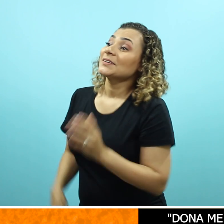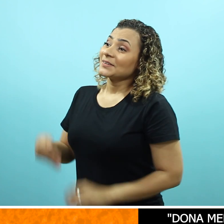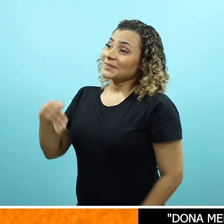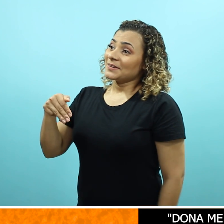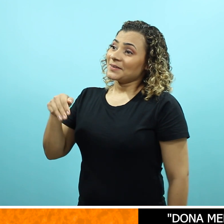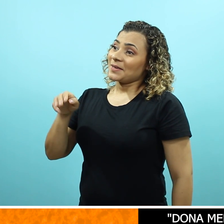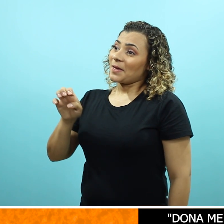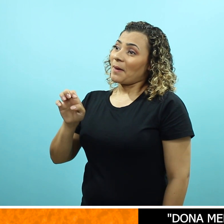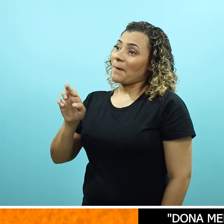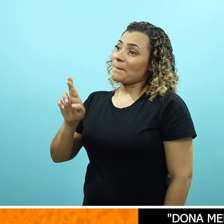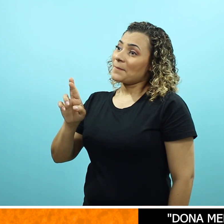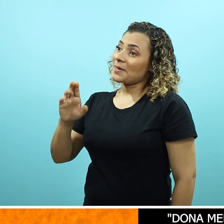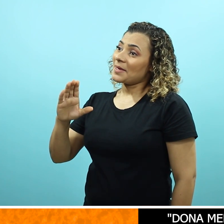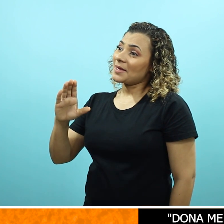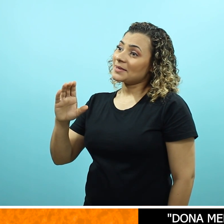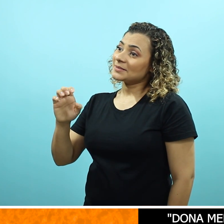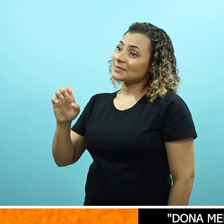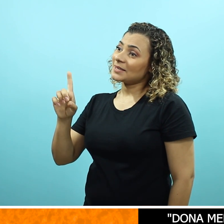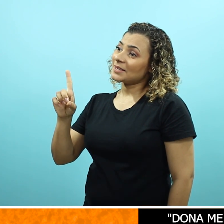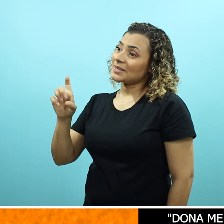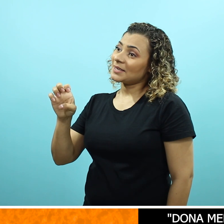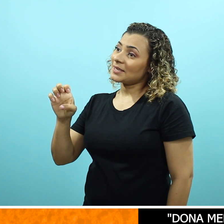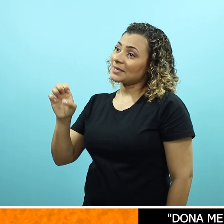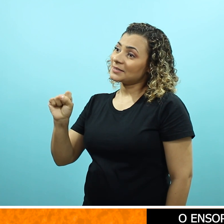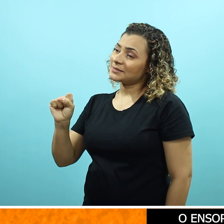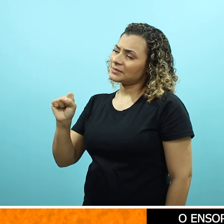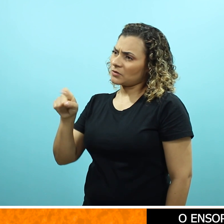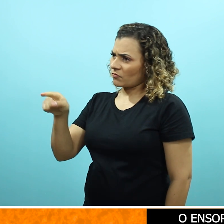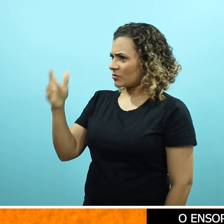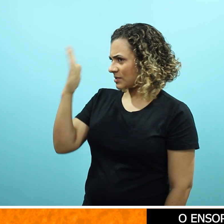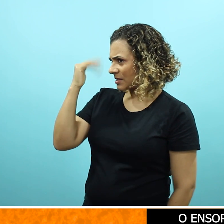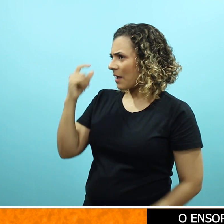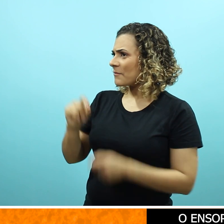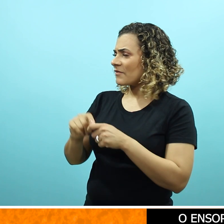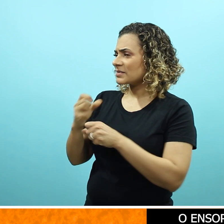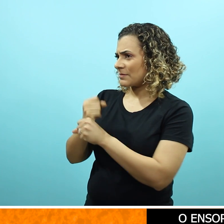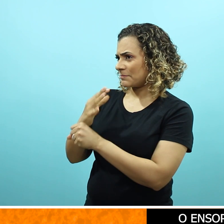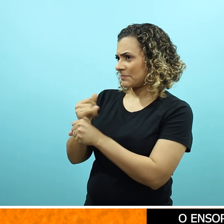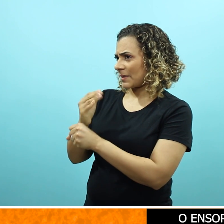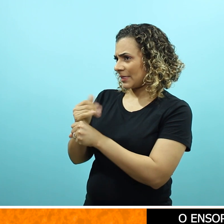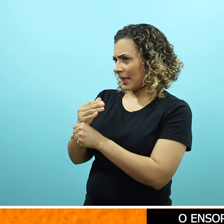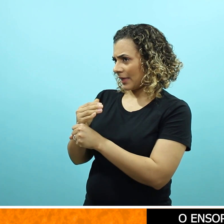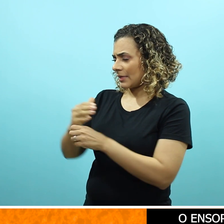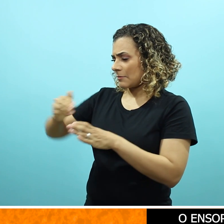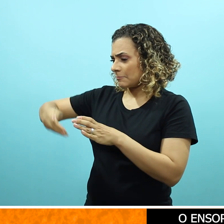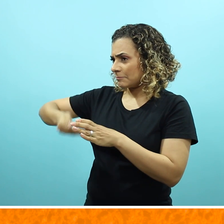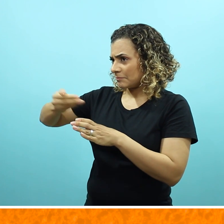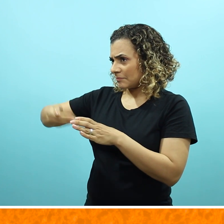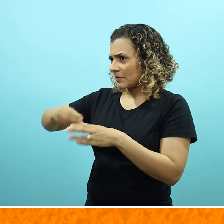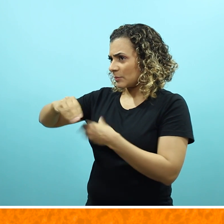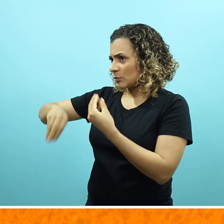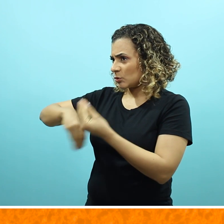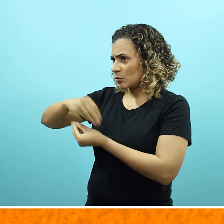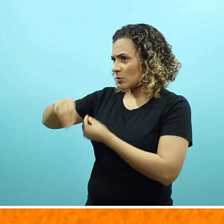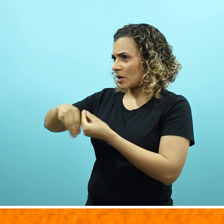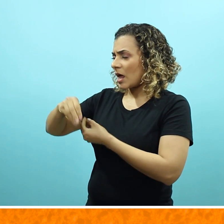Dona Mercedes, a senhora sabe como se faz o ensopado de batatas com toicinho?